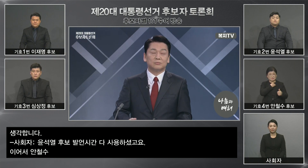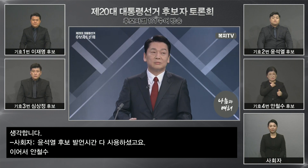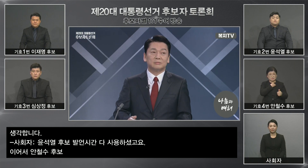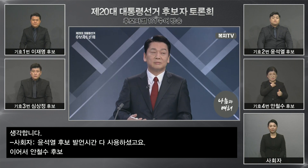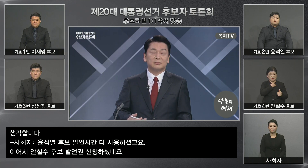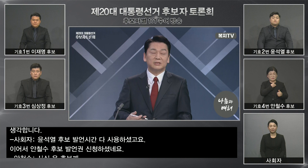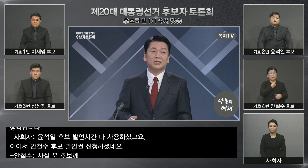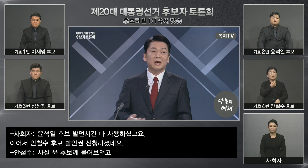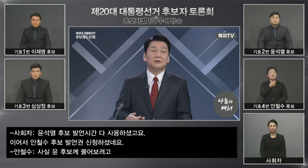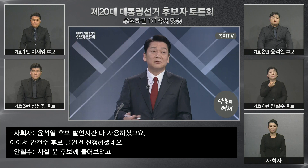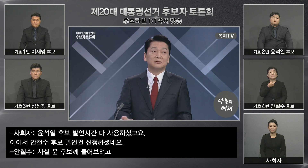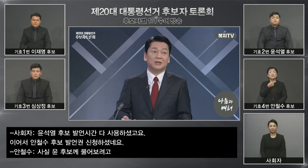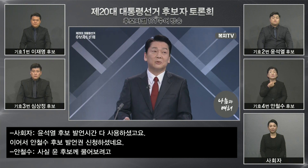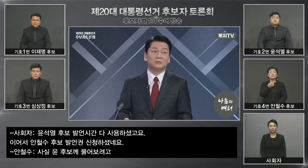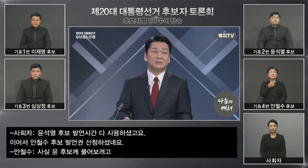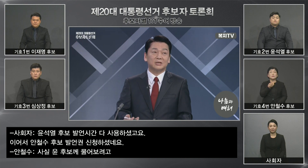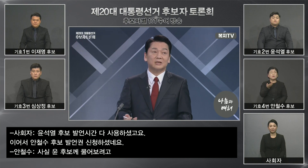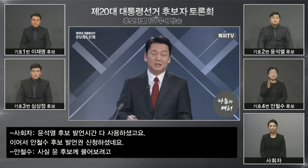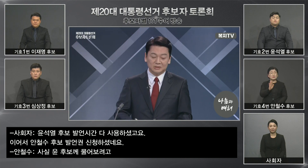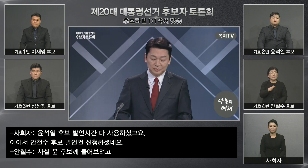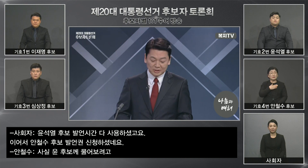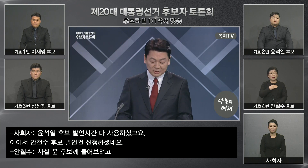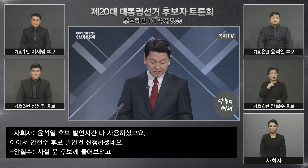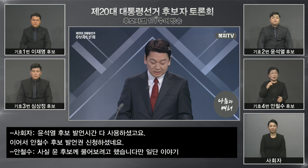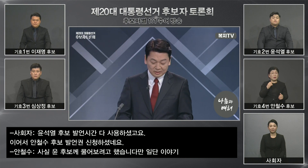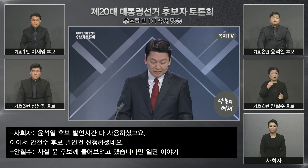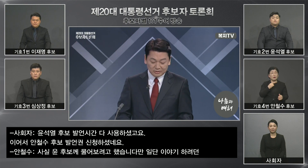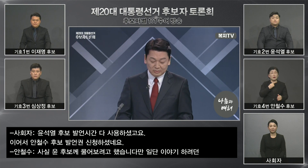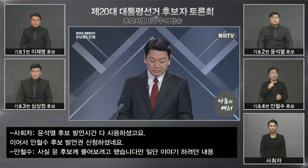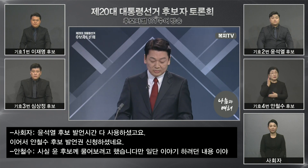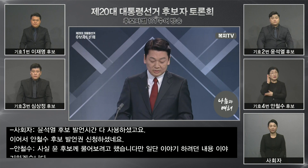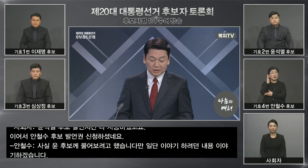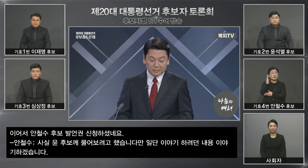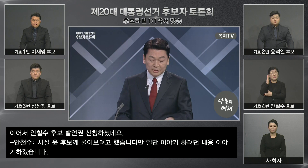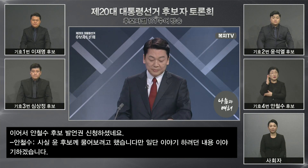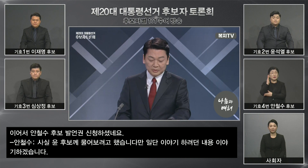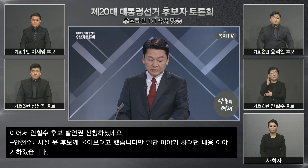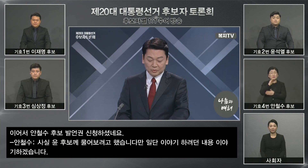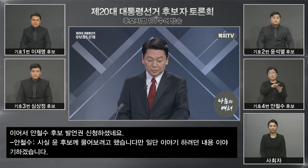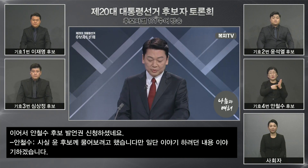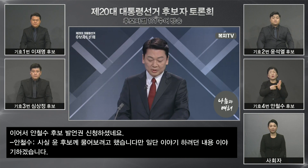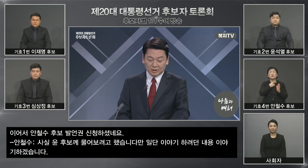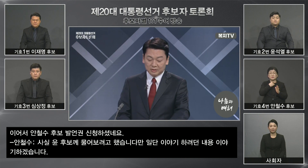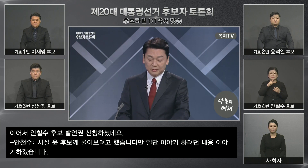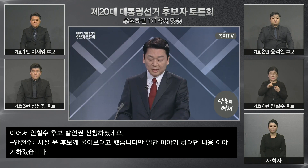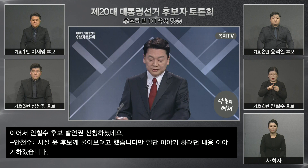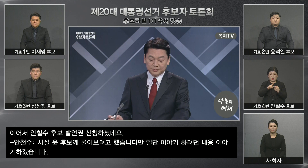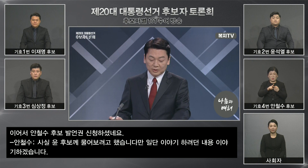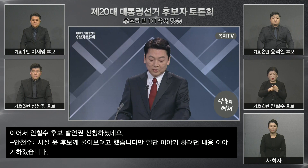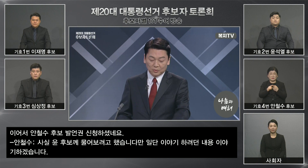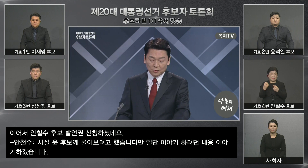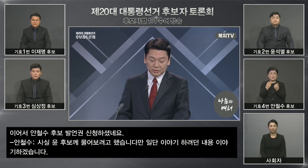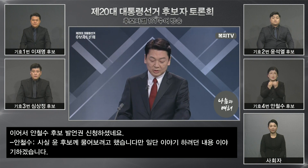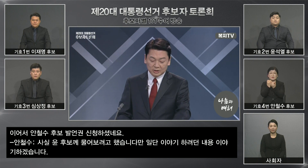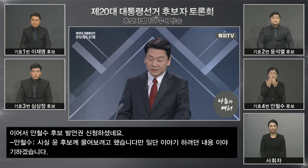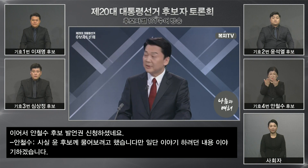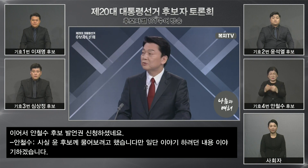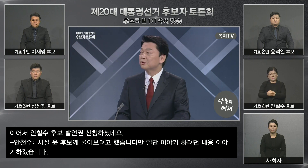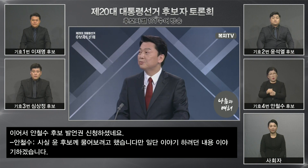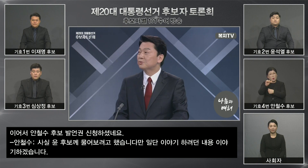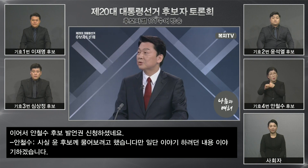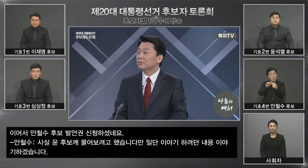뭐 이야기하려던 내용 이야기하겠습니다. 제가 매니페스토를 보니까 말씀대로